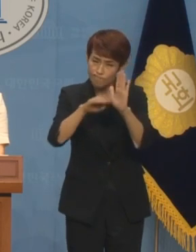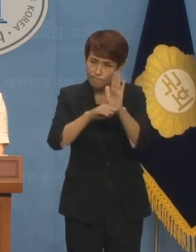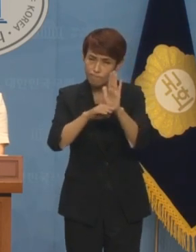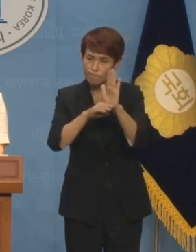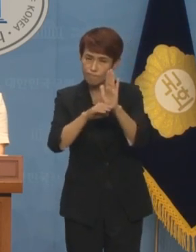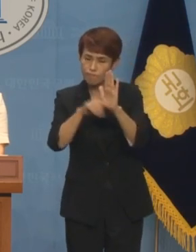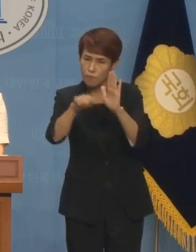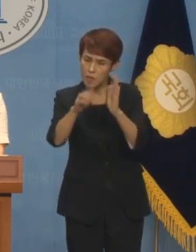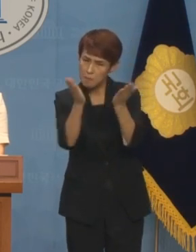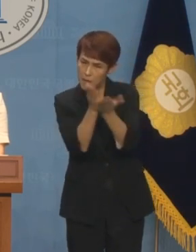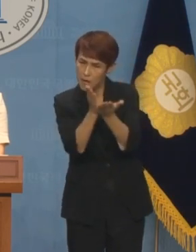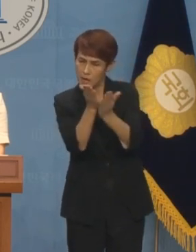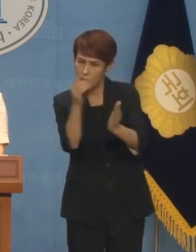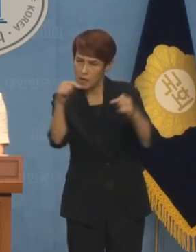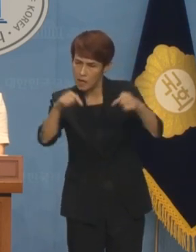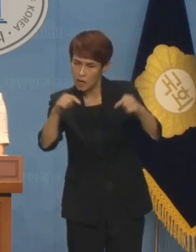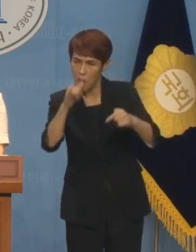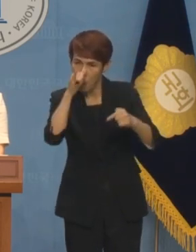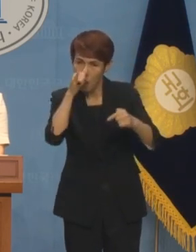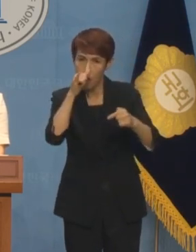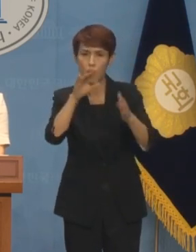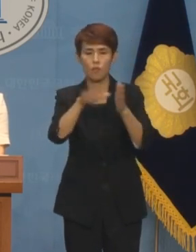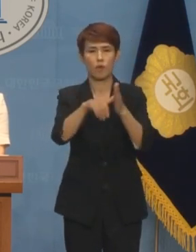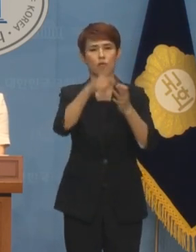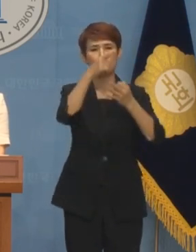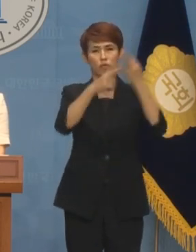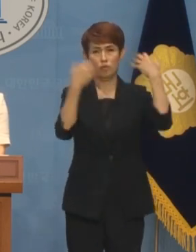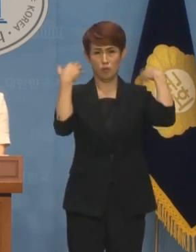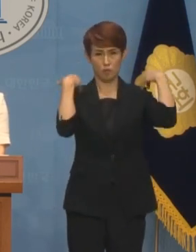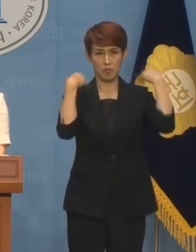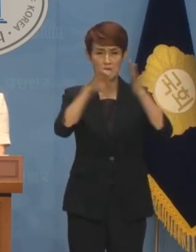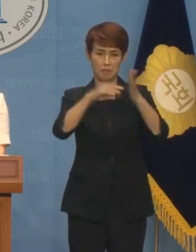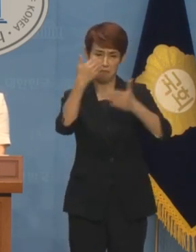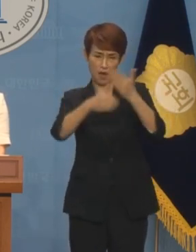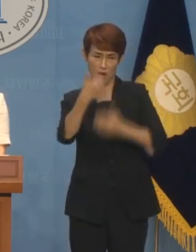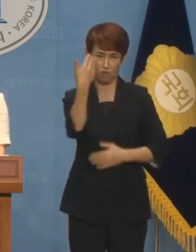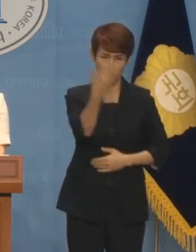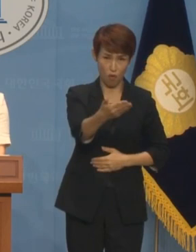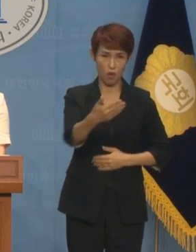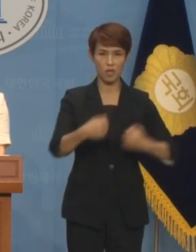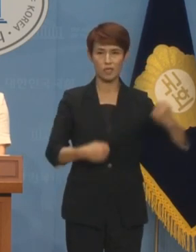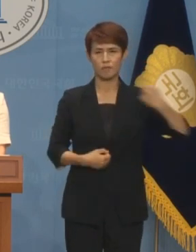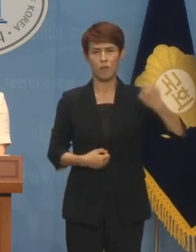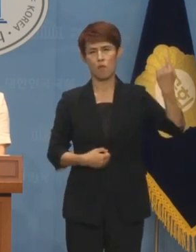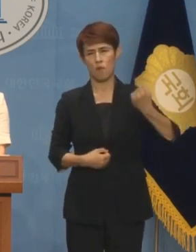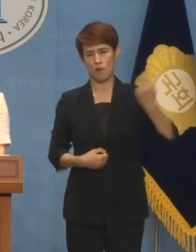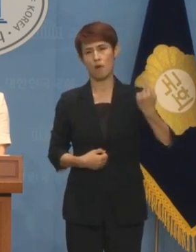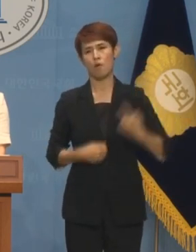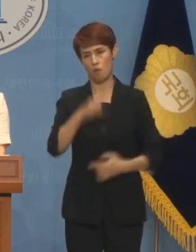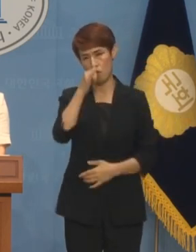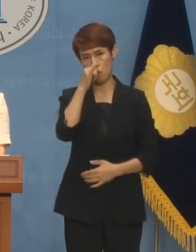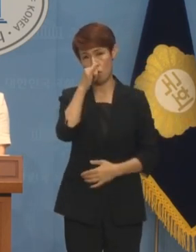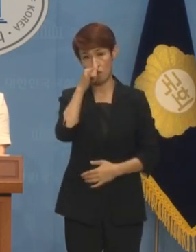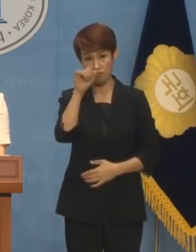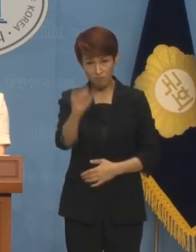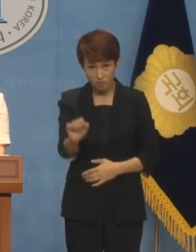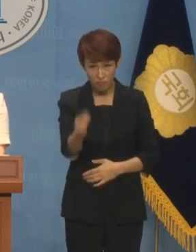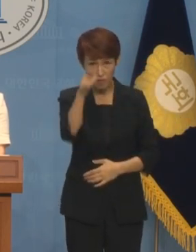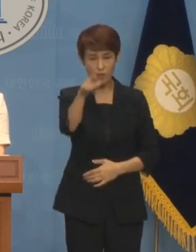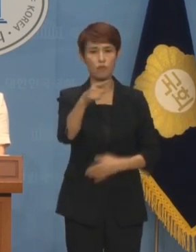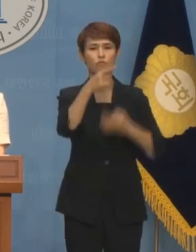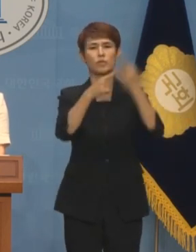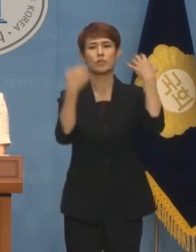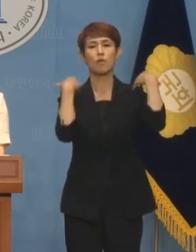논쟁에만 매몰된다면 앞으로 윤석열 정부의 감세 프레임은 더욱 힘을 얻게 될 것이고 그것이 바로 윤석열